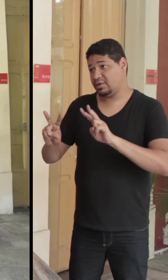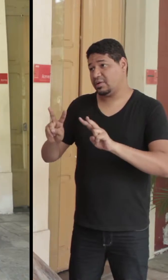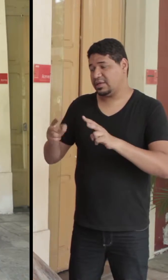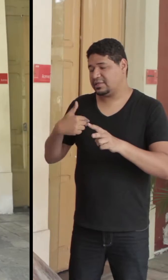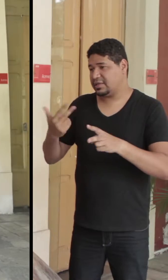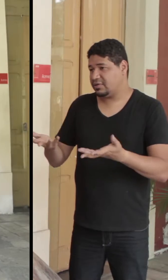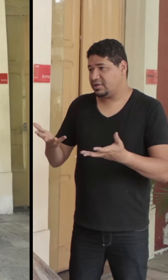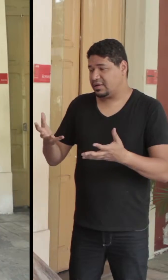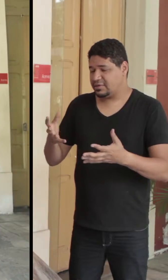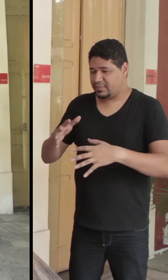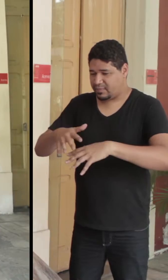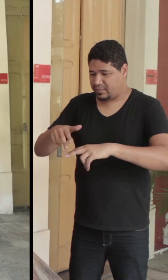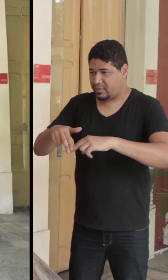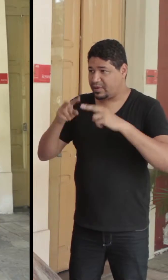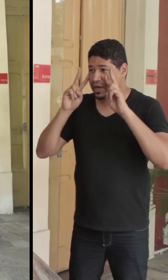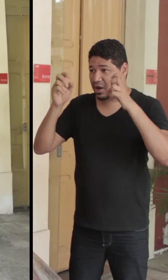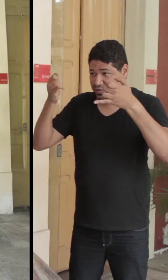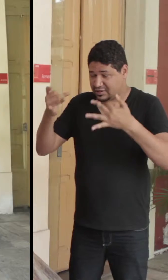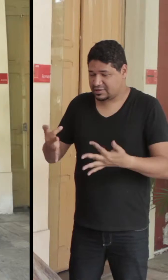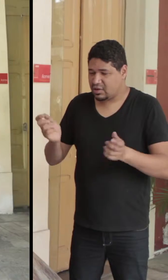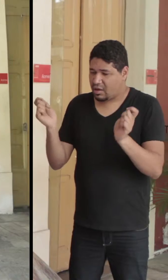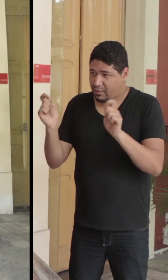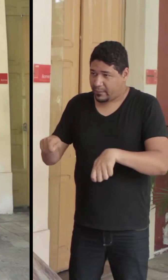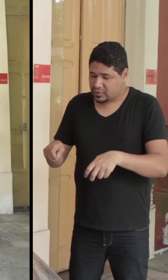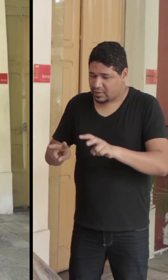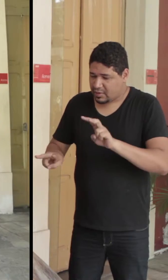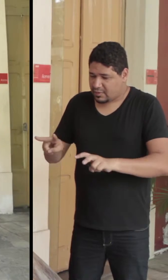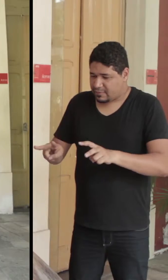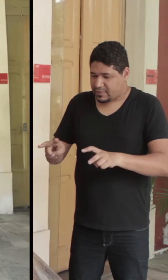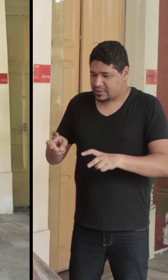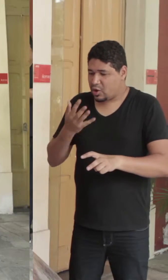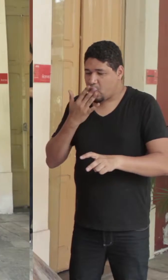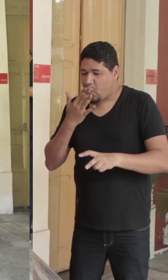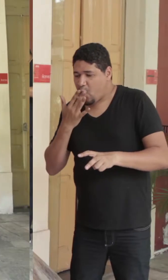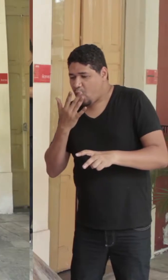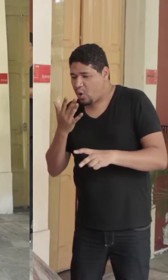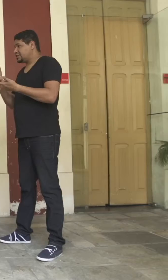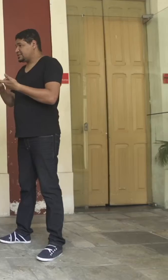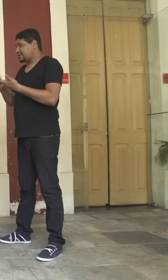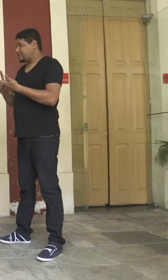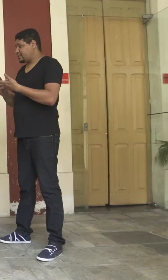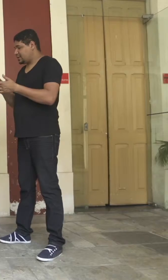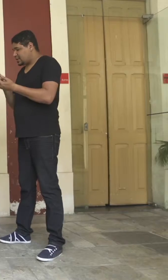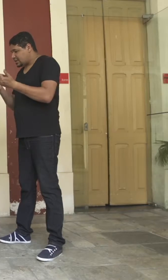Através da audiodescrição Onde eu pude perceber A questão das cores A questão dos detalhes Das